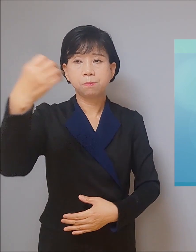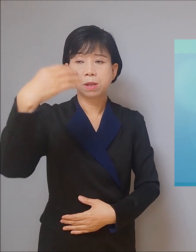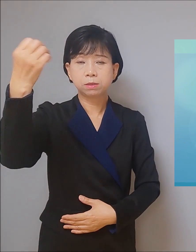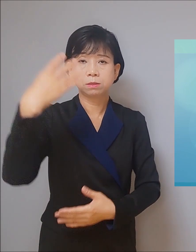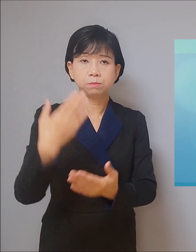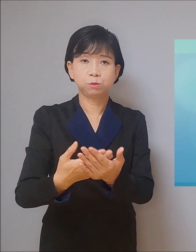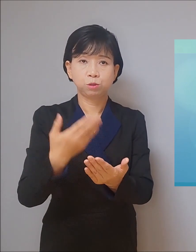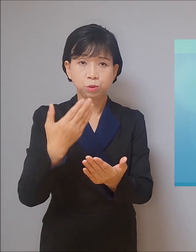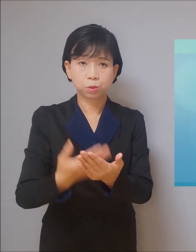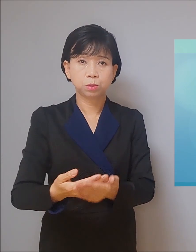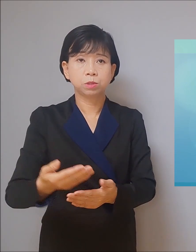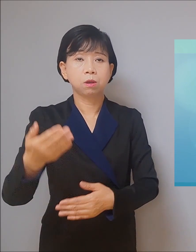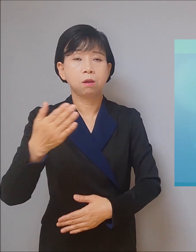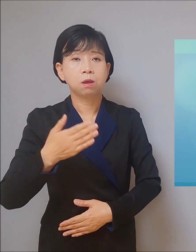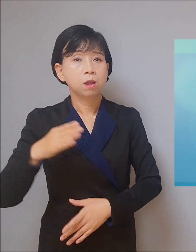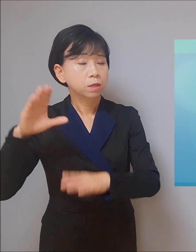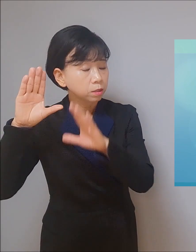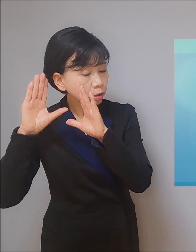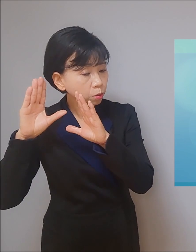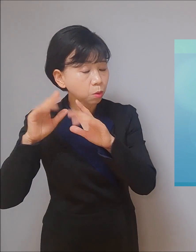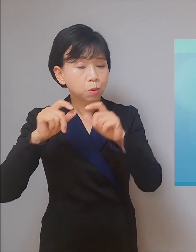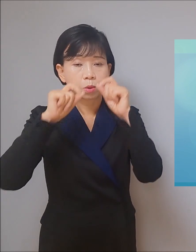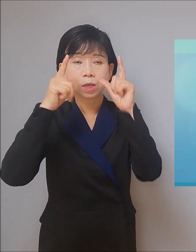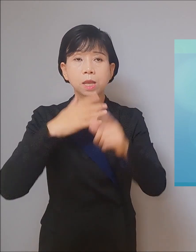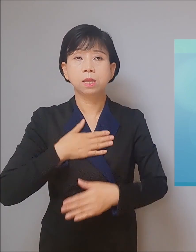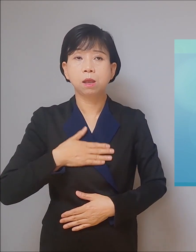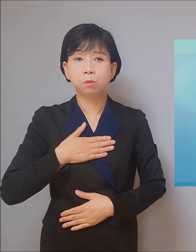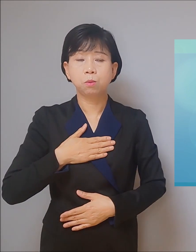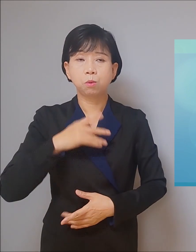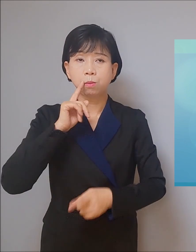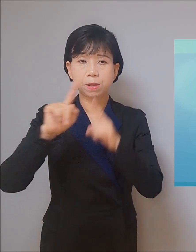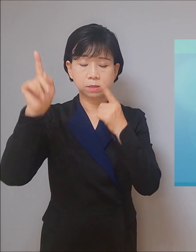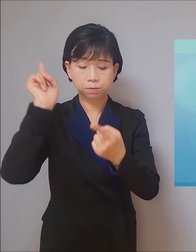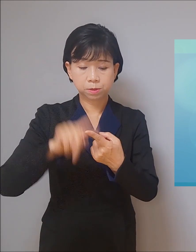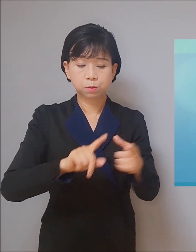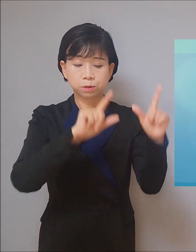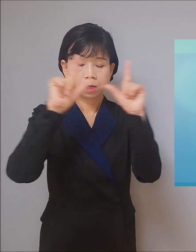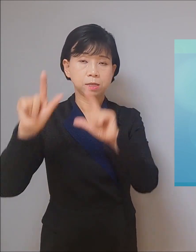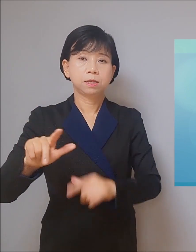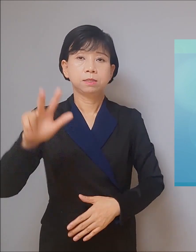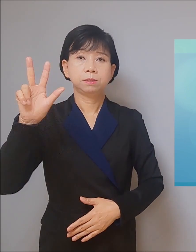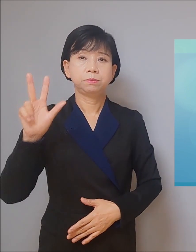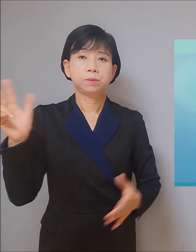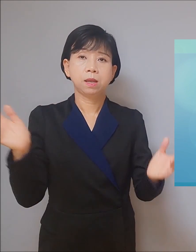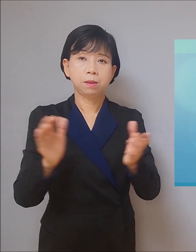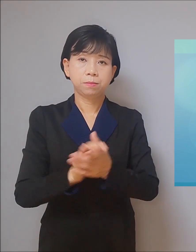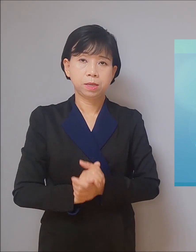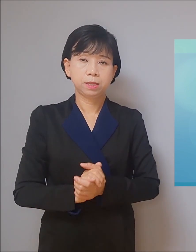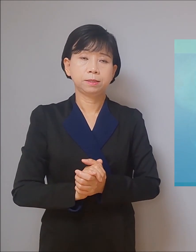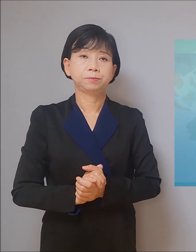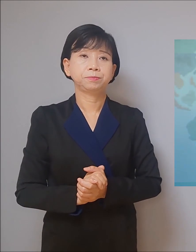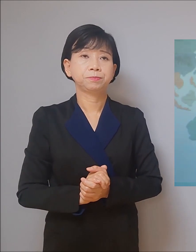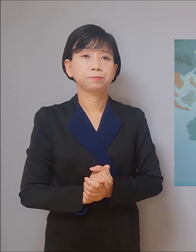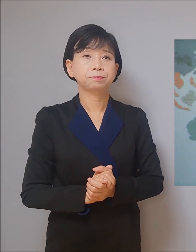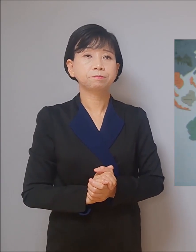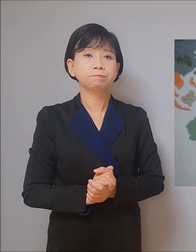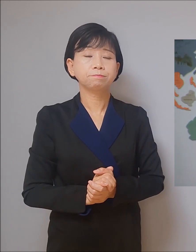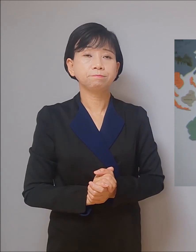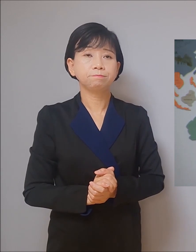엽니다. 말씀하여 주옵소서. 듣고 깨닫고 말씀대로 살겠습니다.